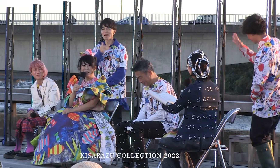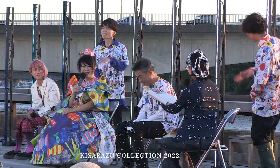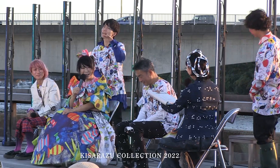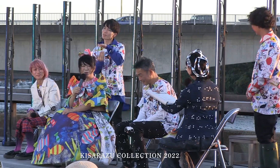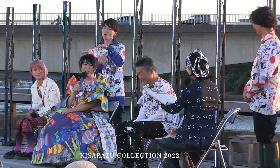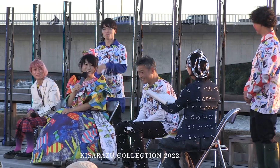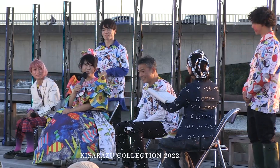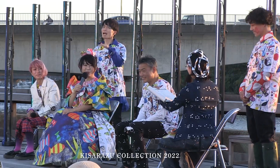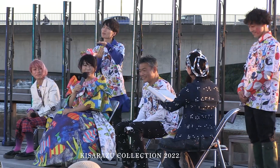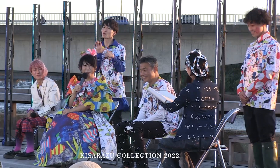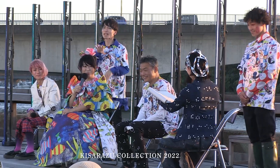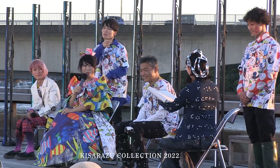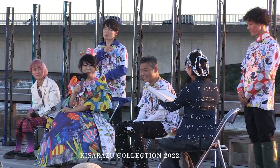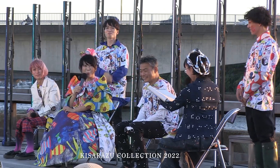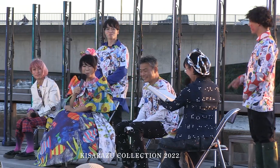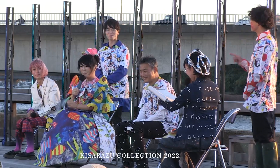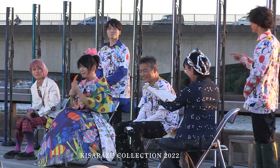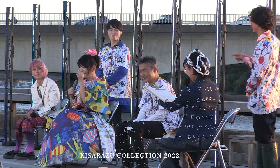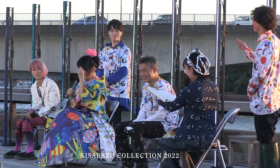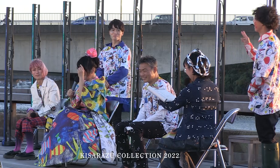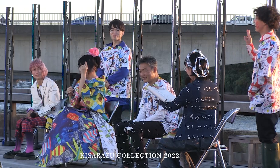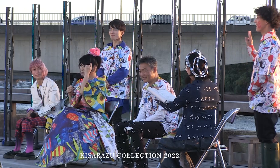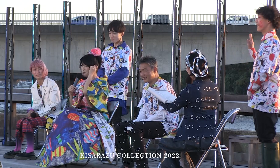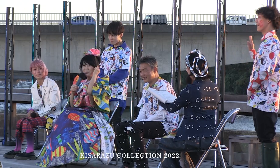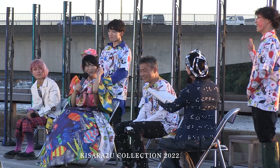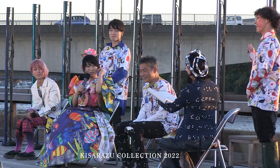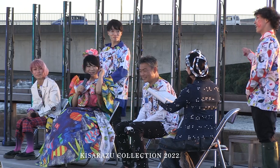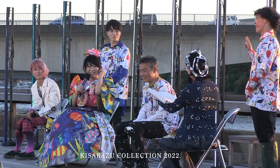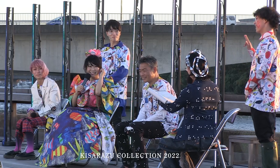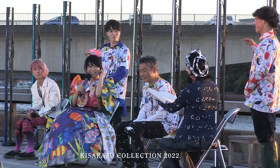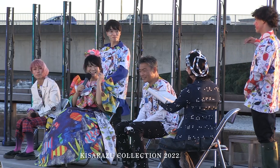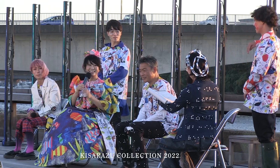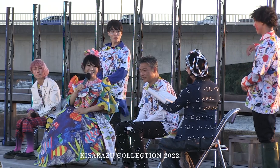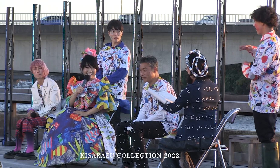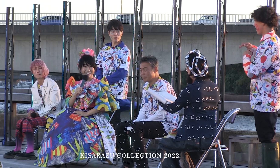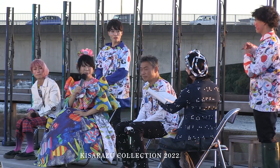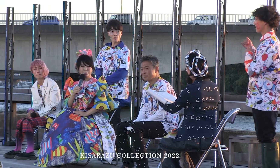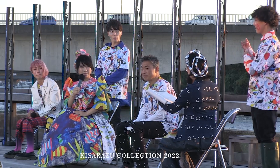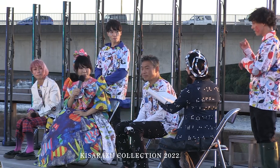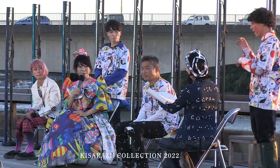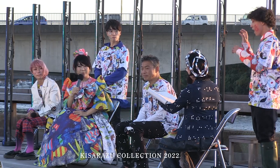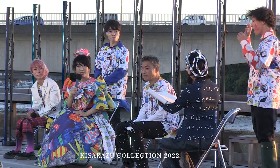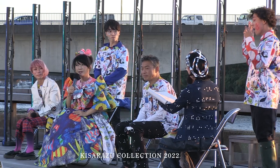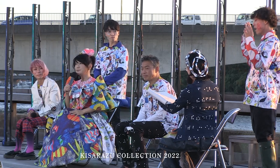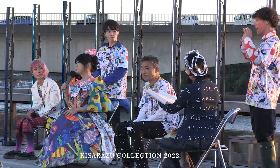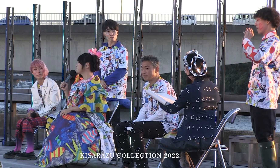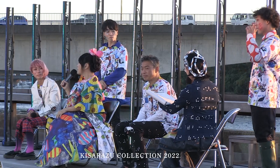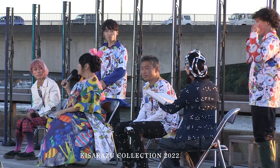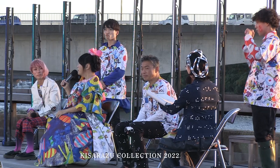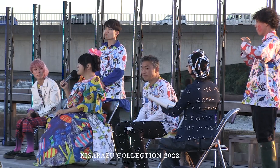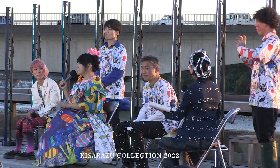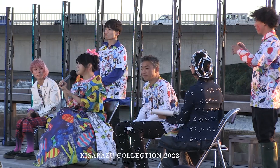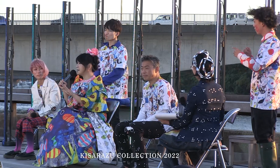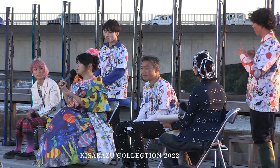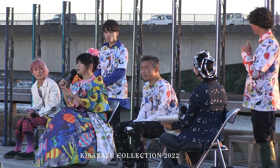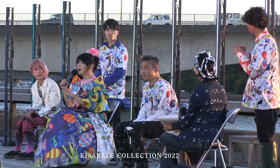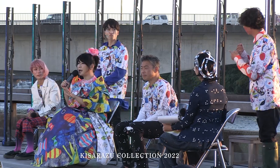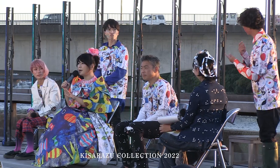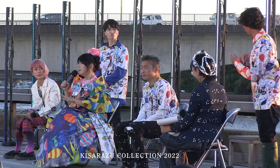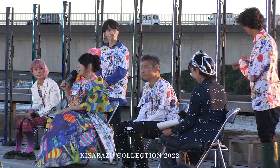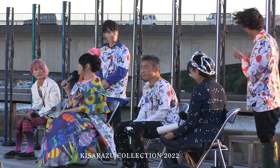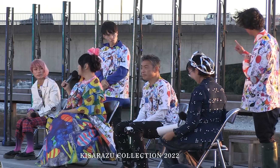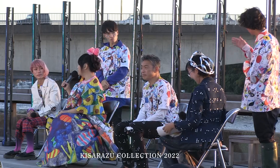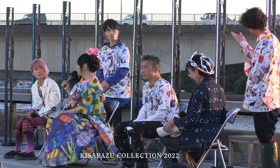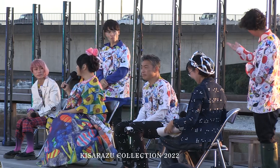高、最高です。 そんな春菜愛さんが華やかな芸能界に入られた理由は何ですか。 もうちっちゃい時